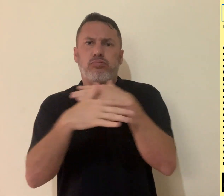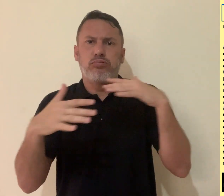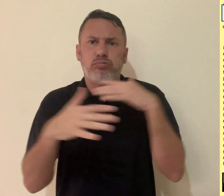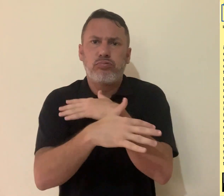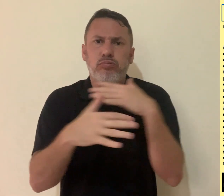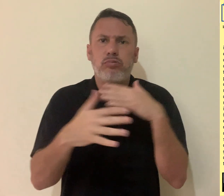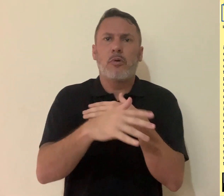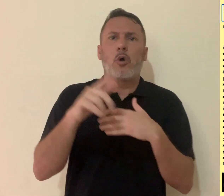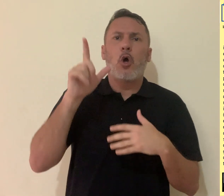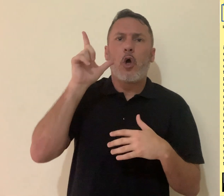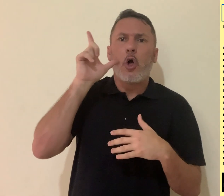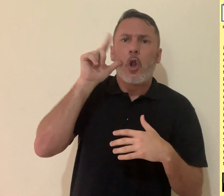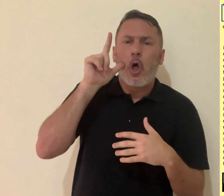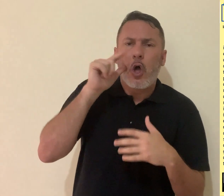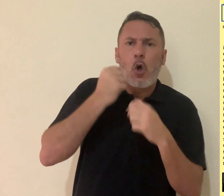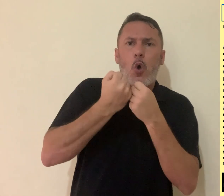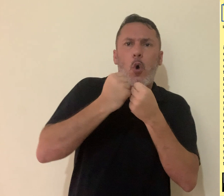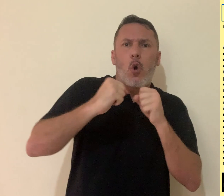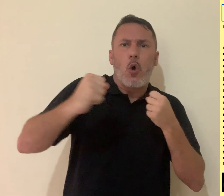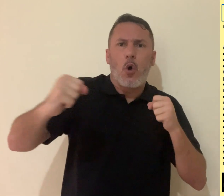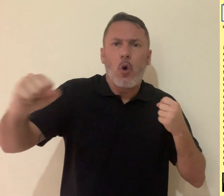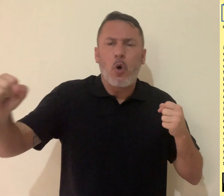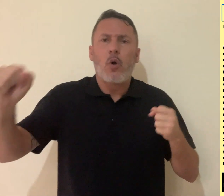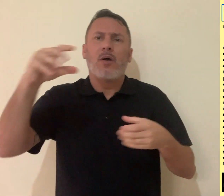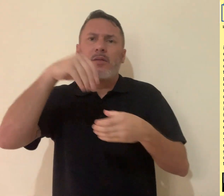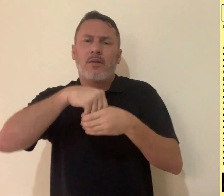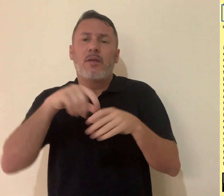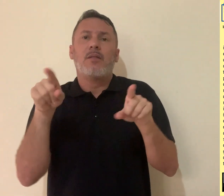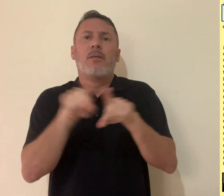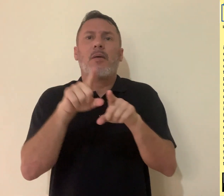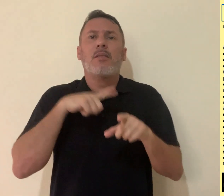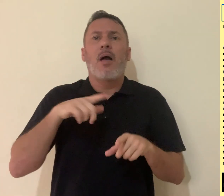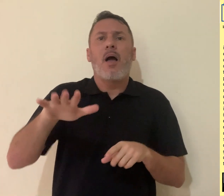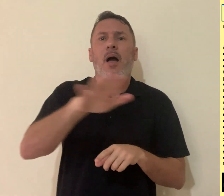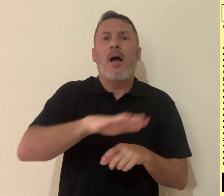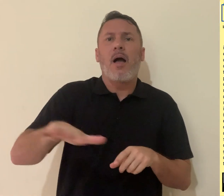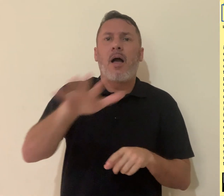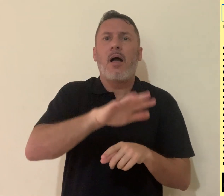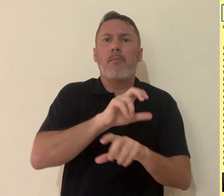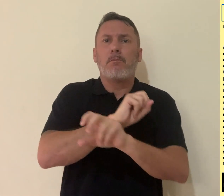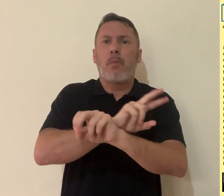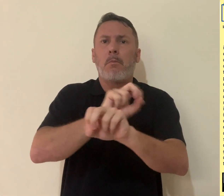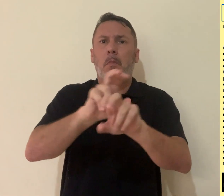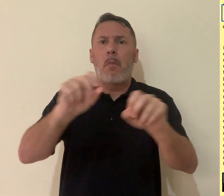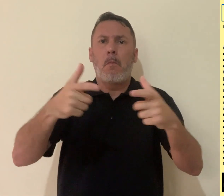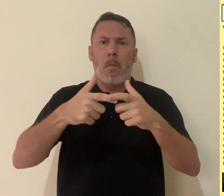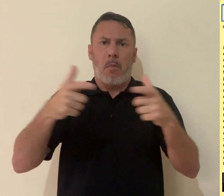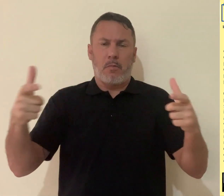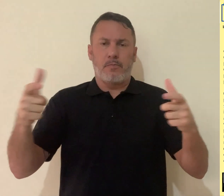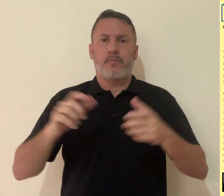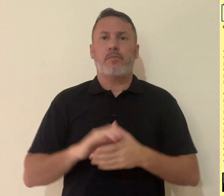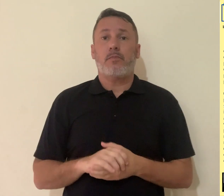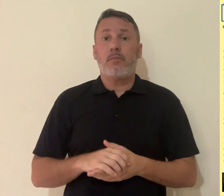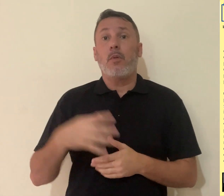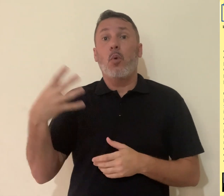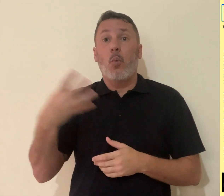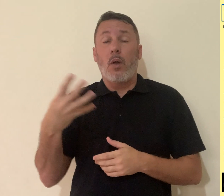grandes lojas de comércio varejista em áreas com transmissão comunitária quarto risco baixo de